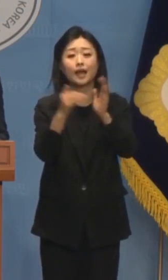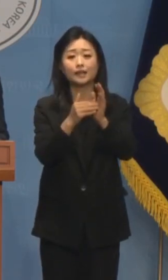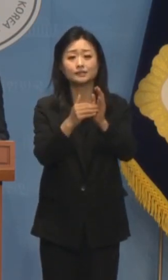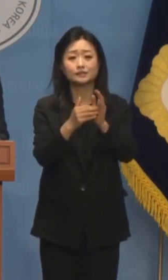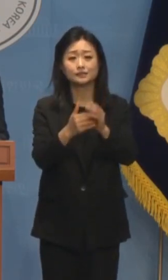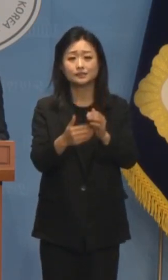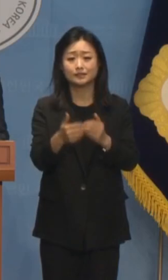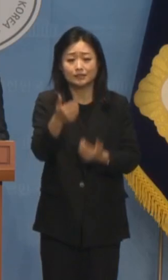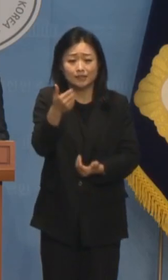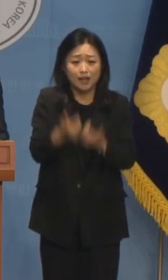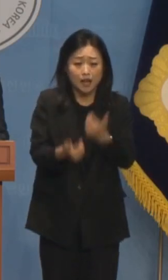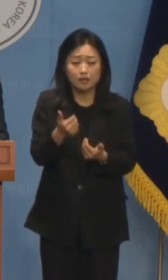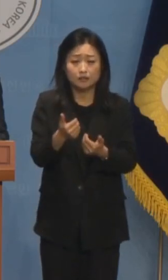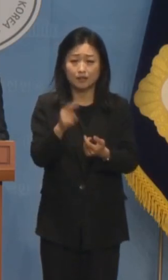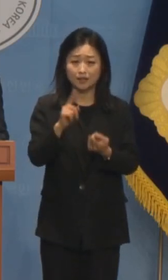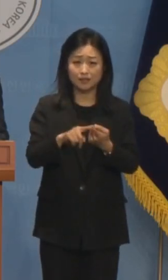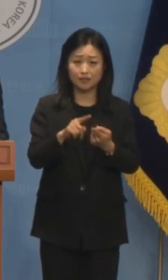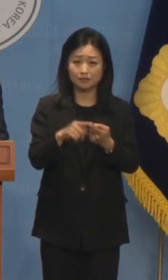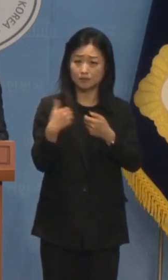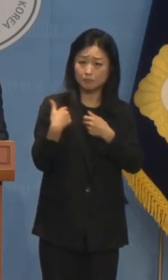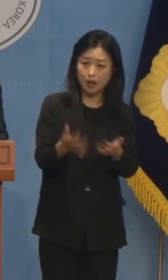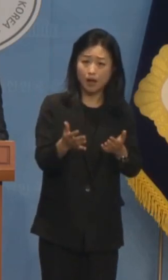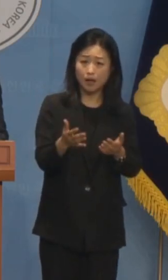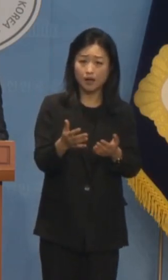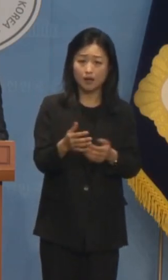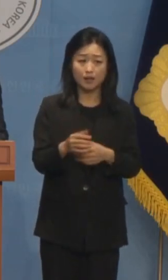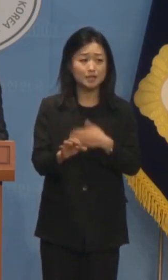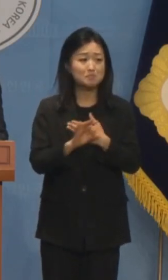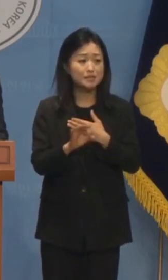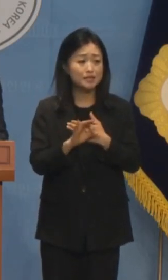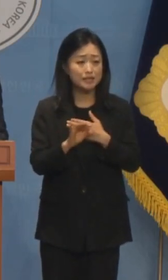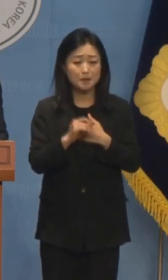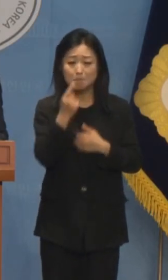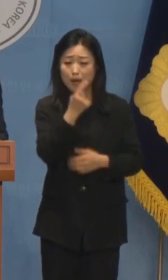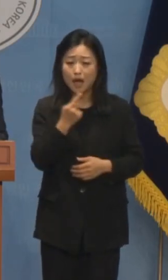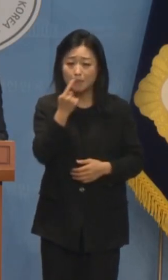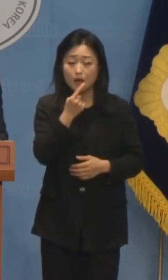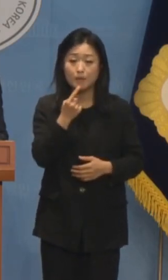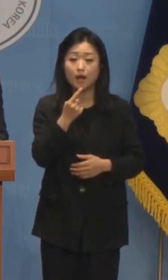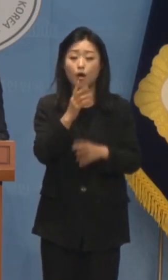부정하며 땜질식 처방만 남발할 셈인지 답하십시오.